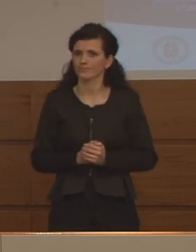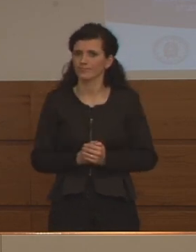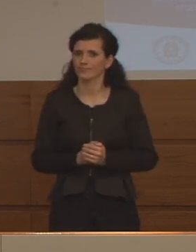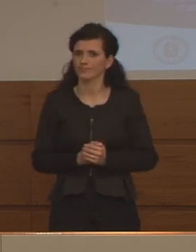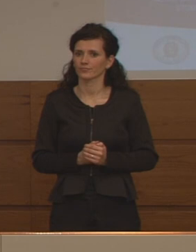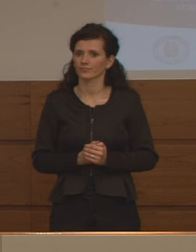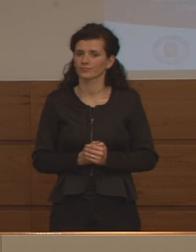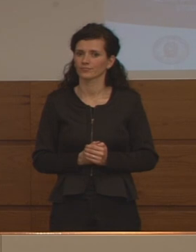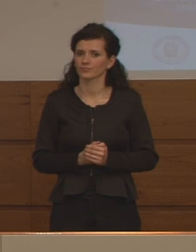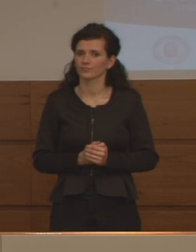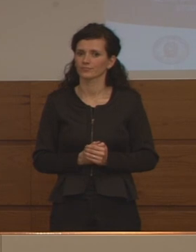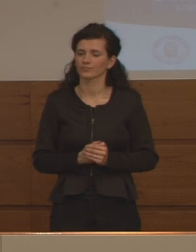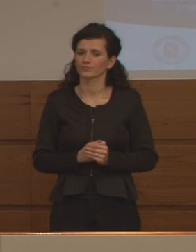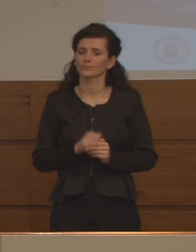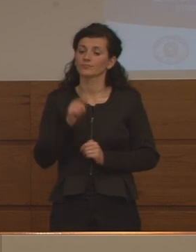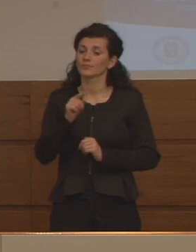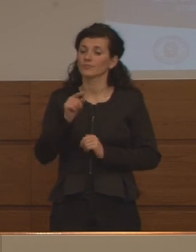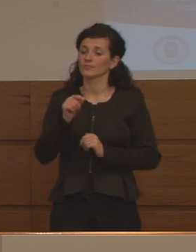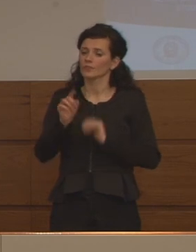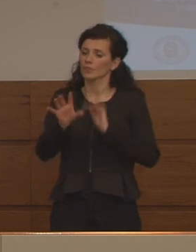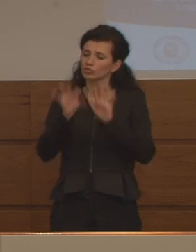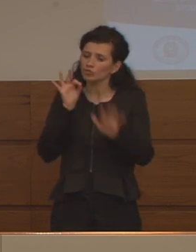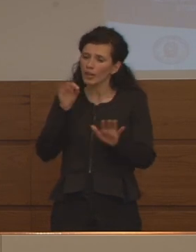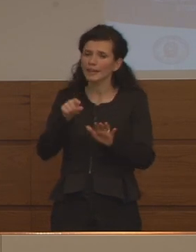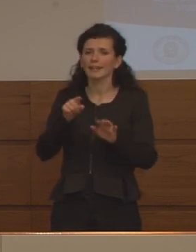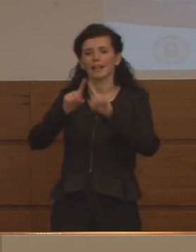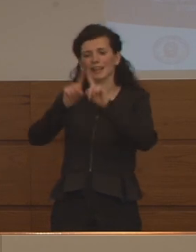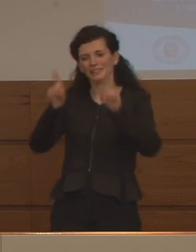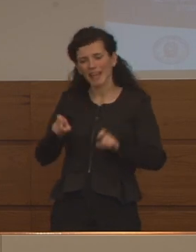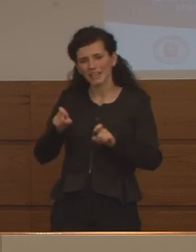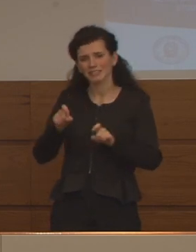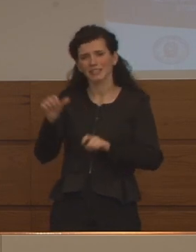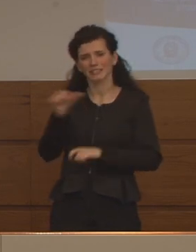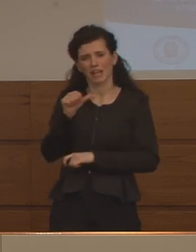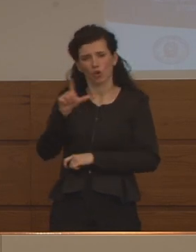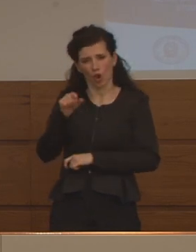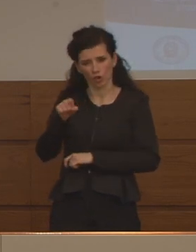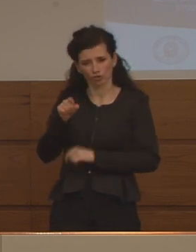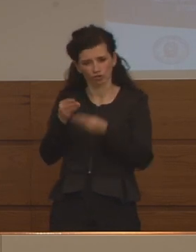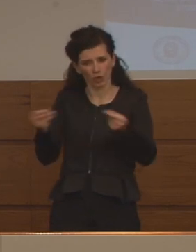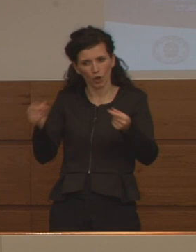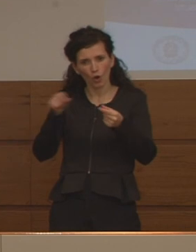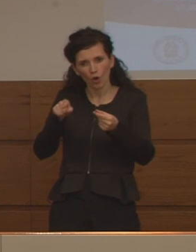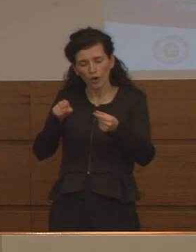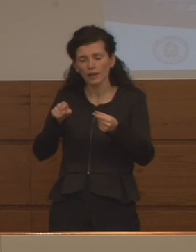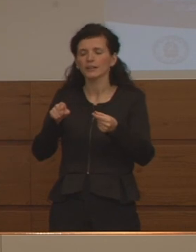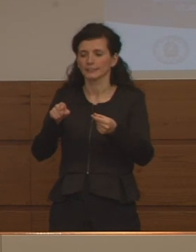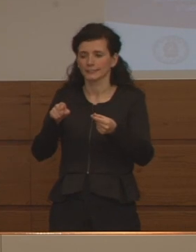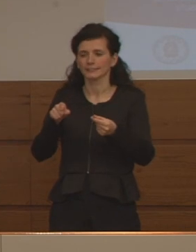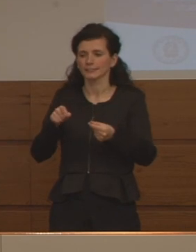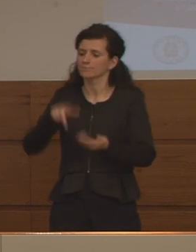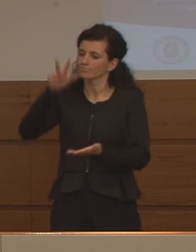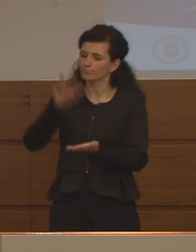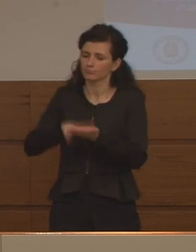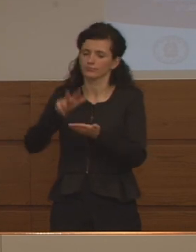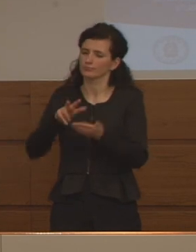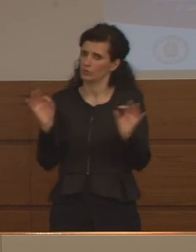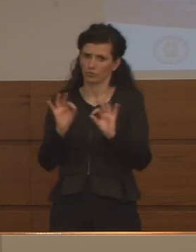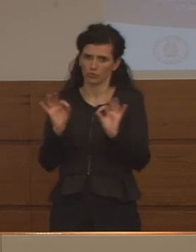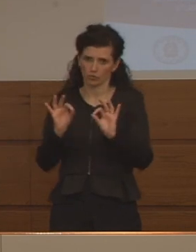scelta del test sierologico non è ancora stata definita proprio perché vogliamo